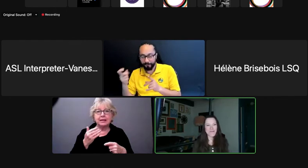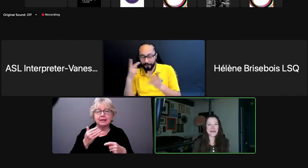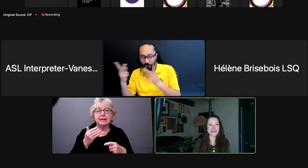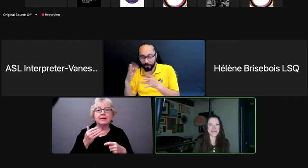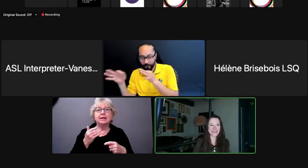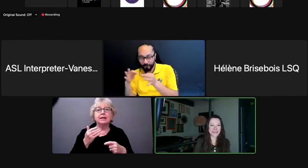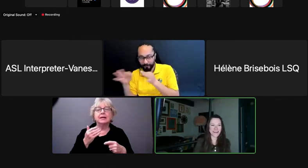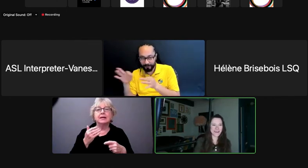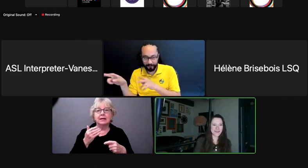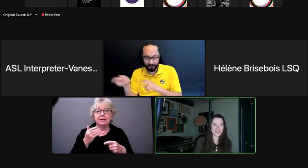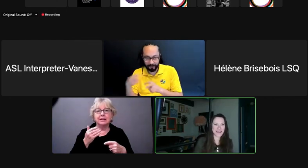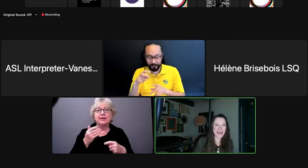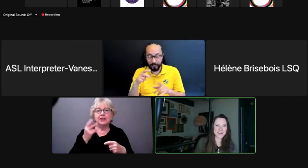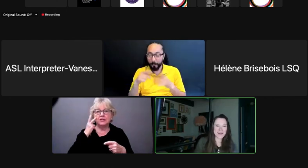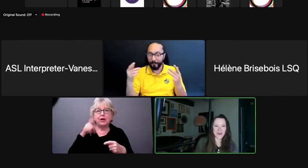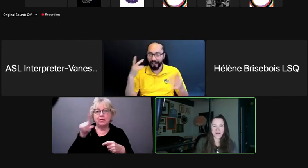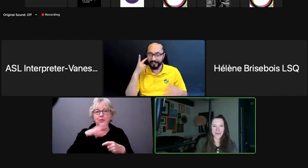Je vois des oui.